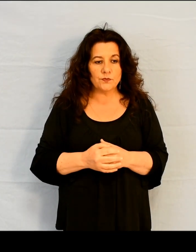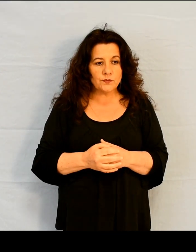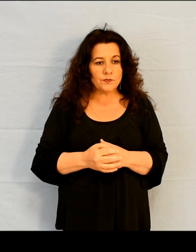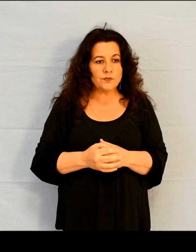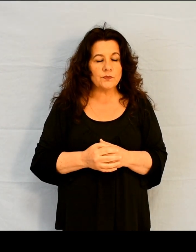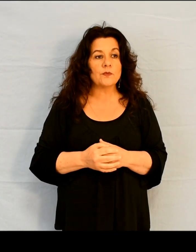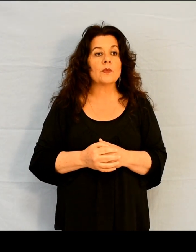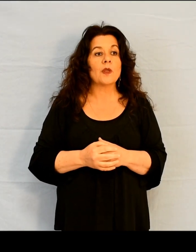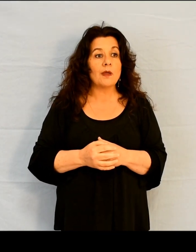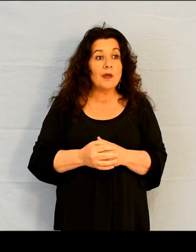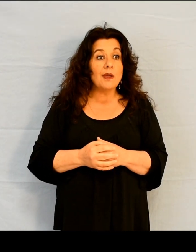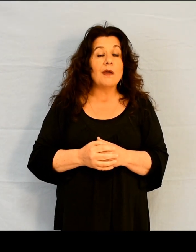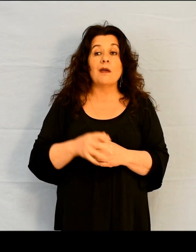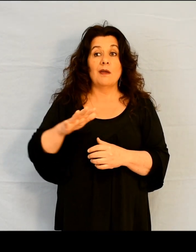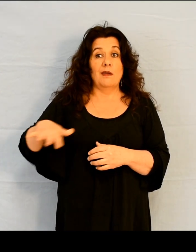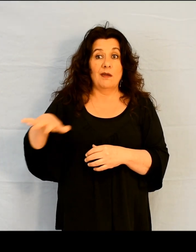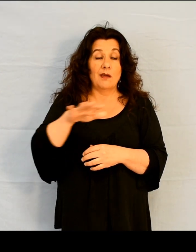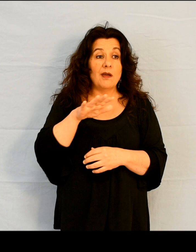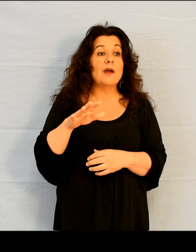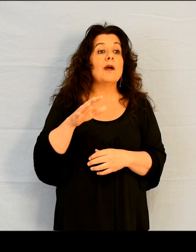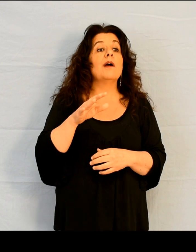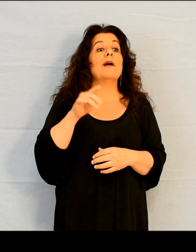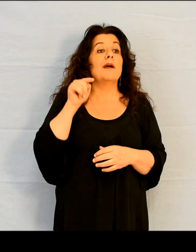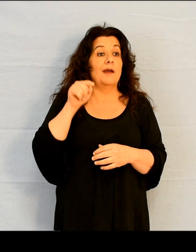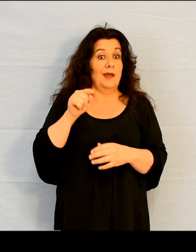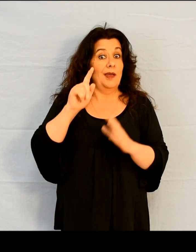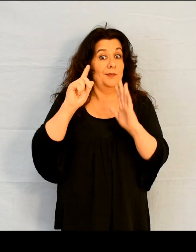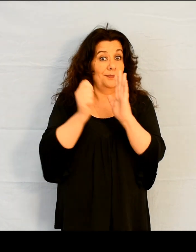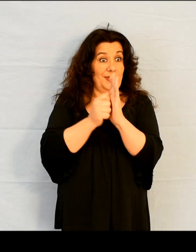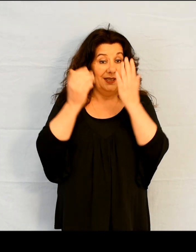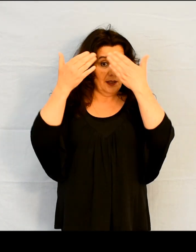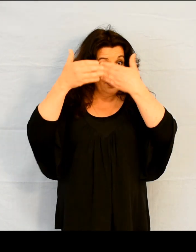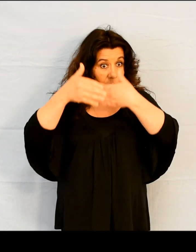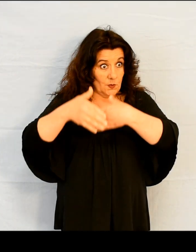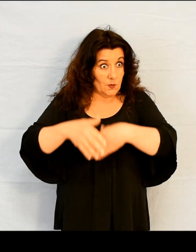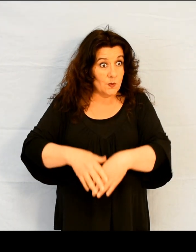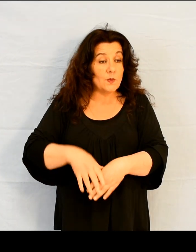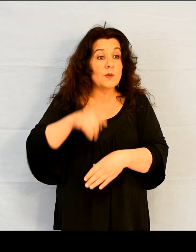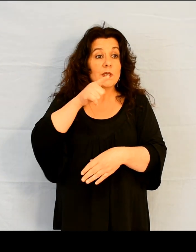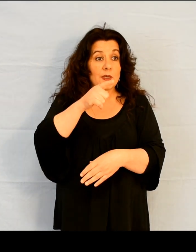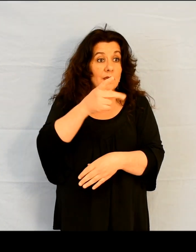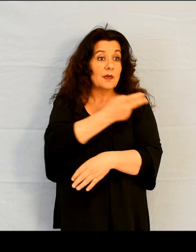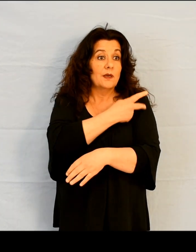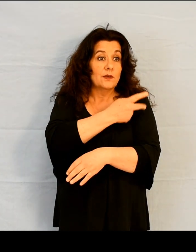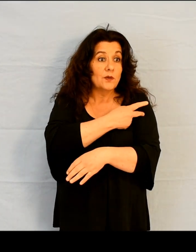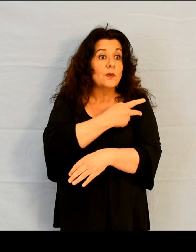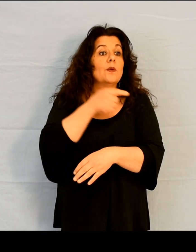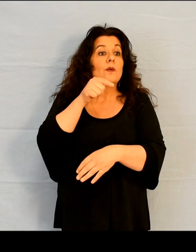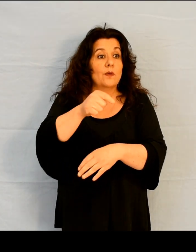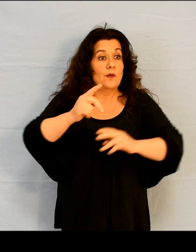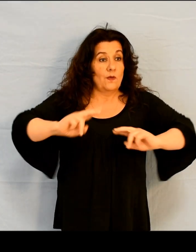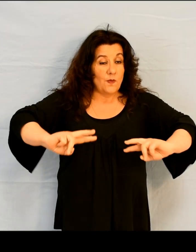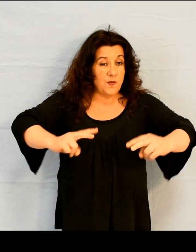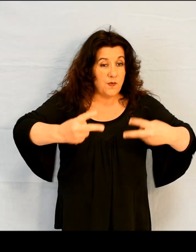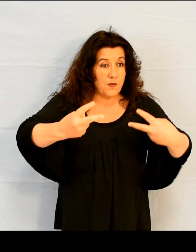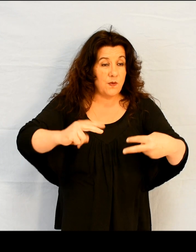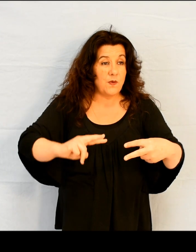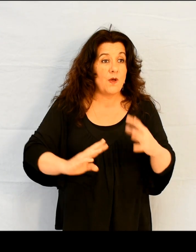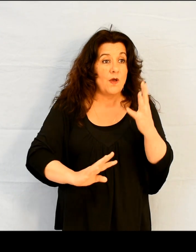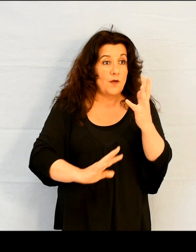On mangera sa chair cette nuit-là, on la mangera rôtie au feu avec des pains sans levain